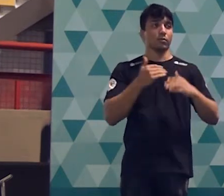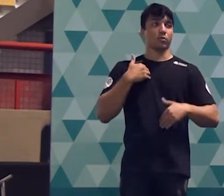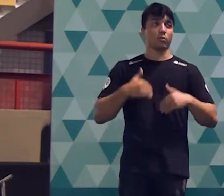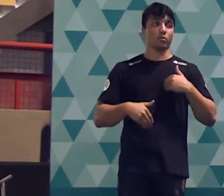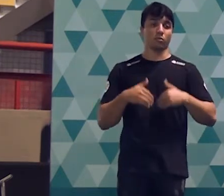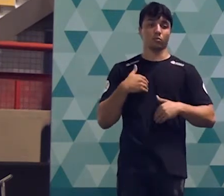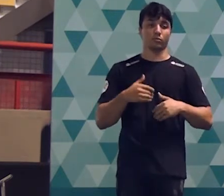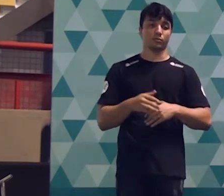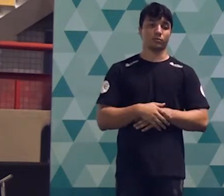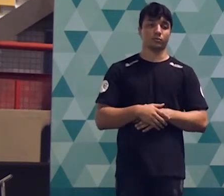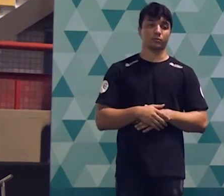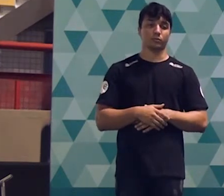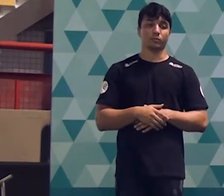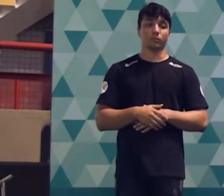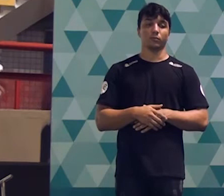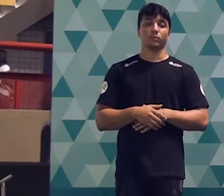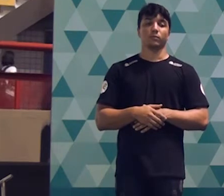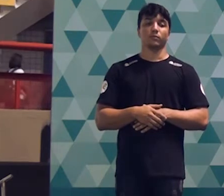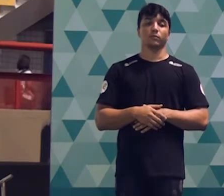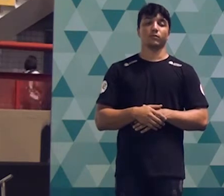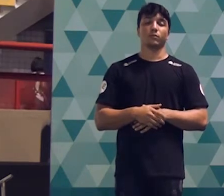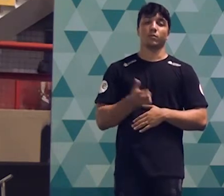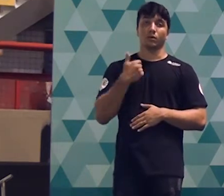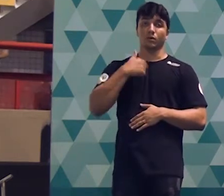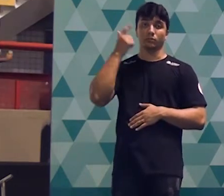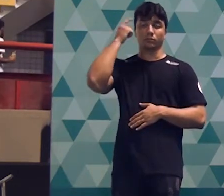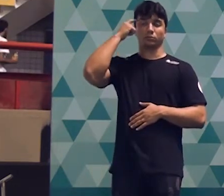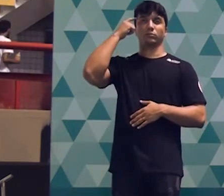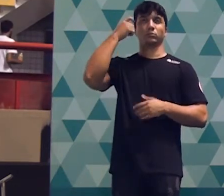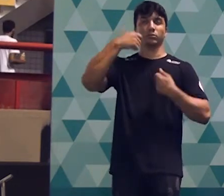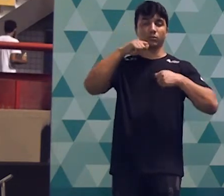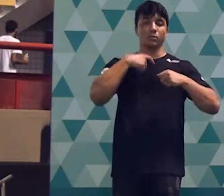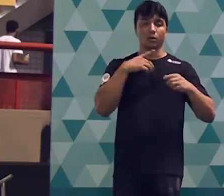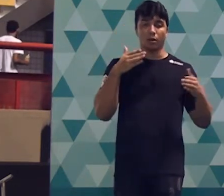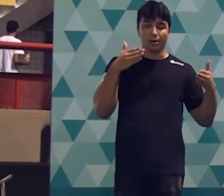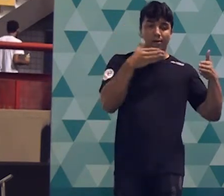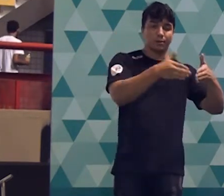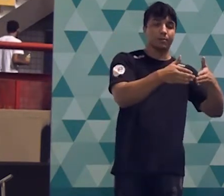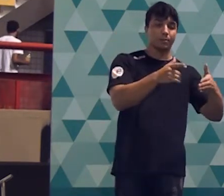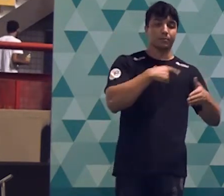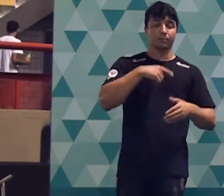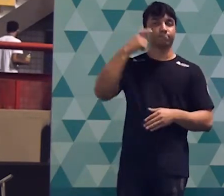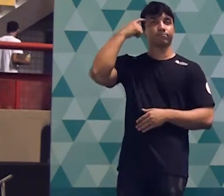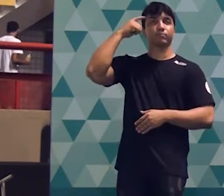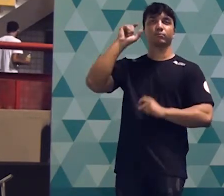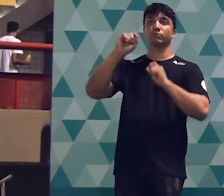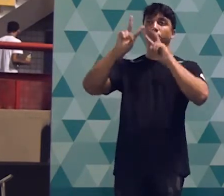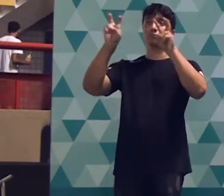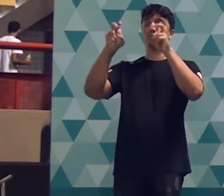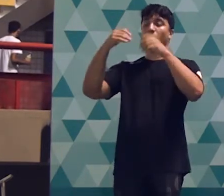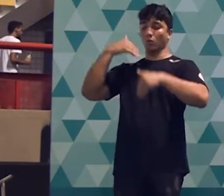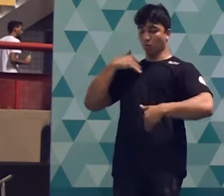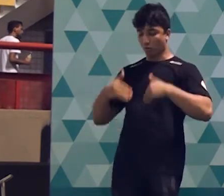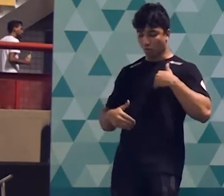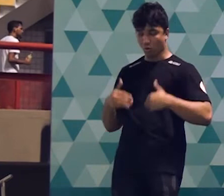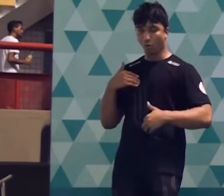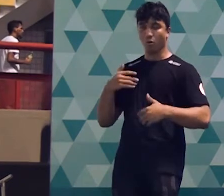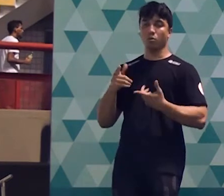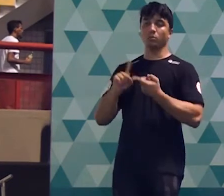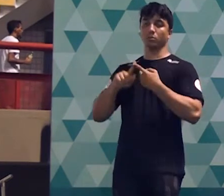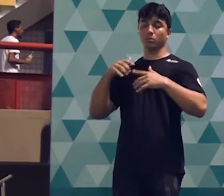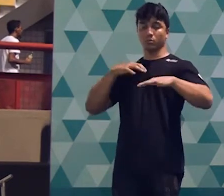perfeito. E aí vem também, que é imprescindível, portanto, é pensar sobre o corpo,